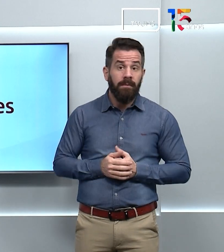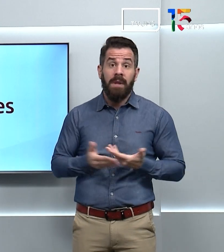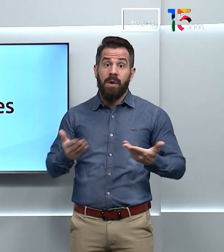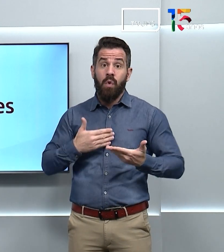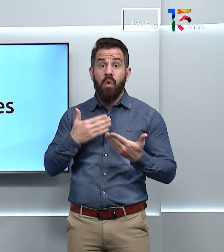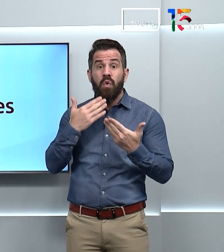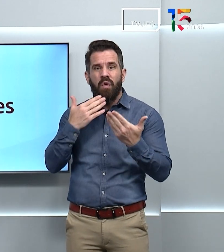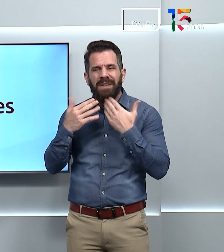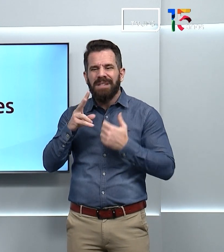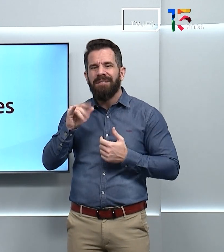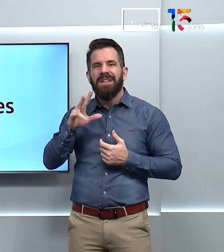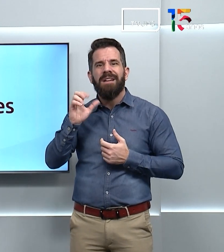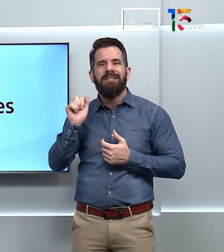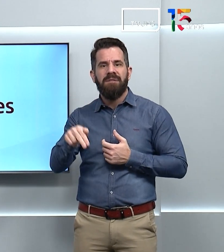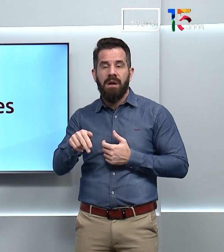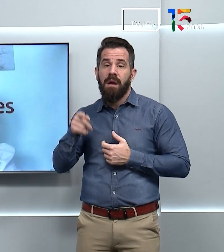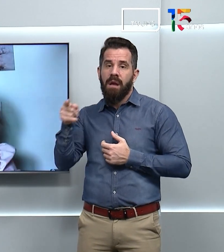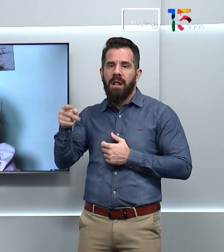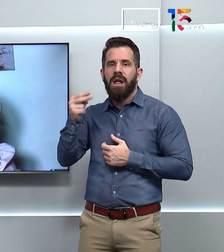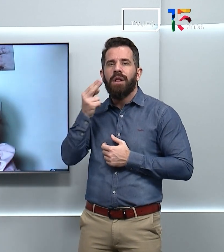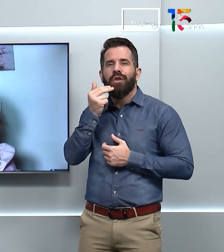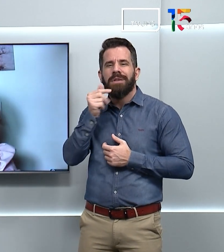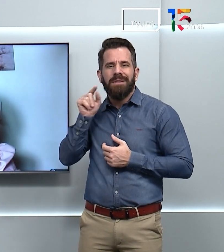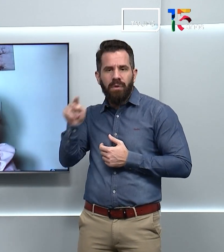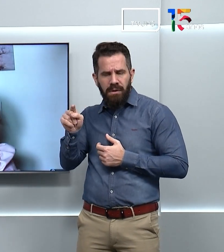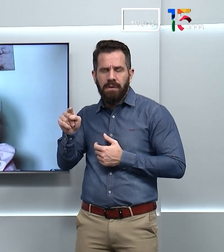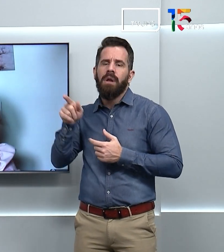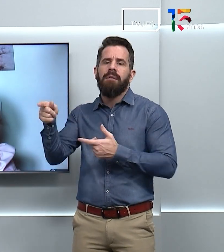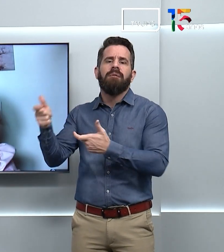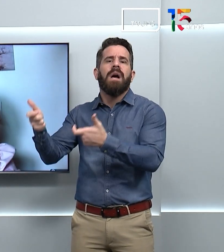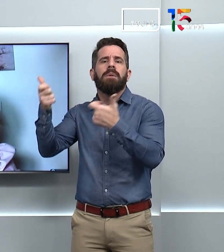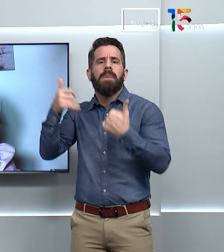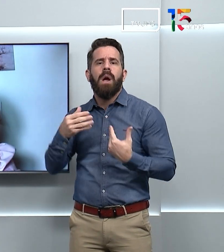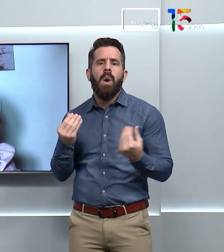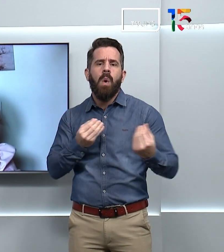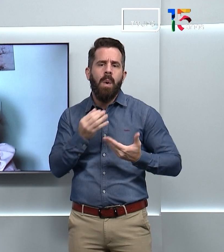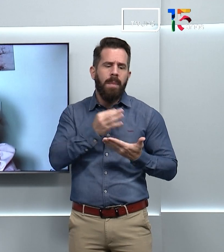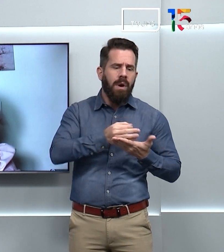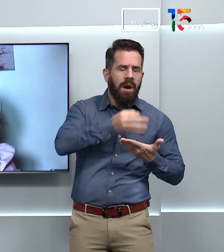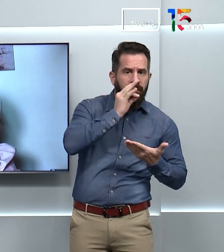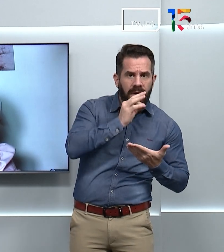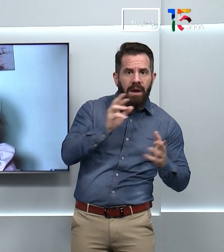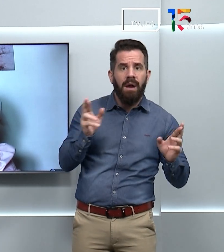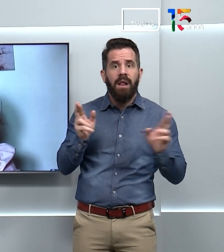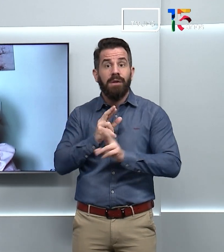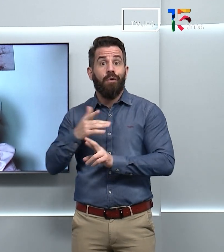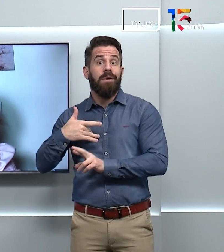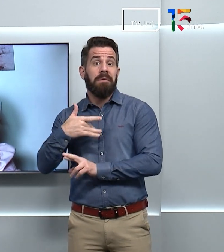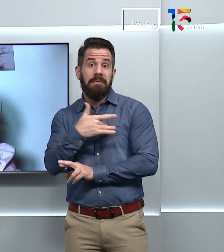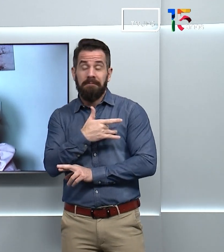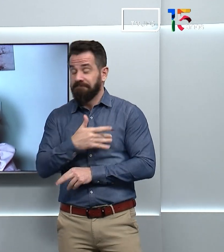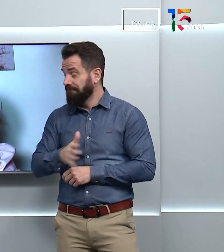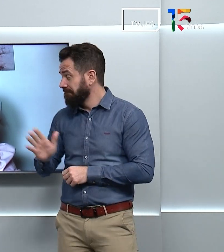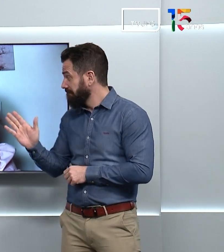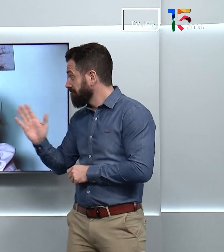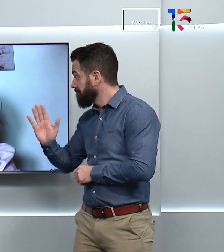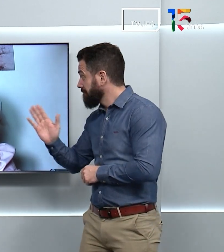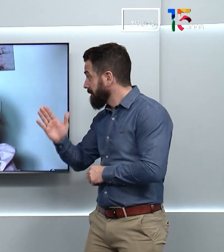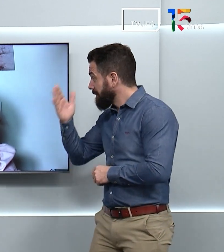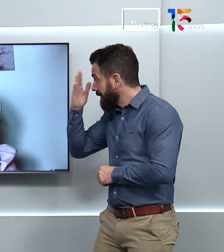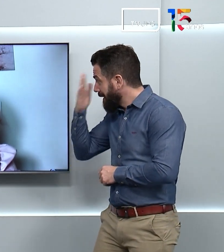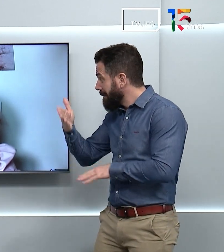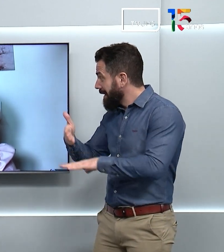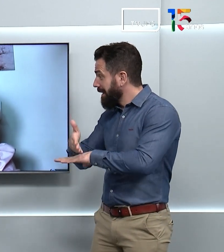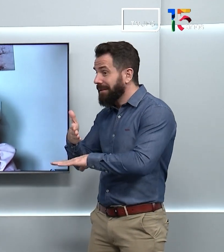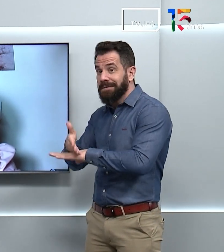com a Vivian Dutra, que é nutricionista, e vai falar um pouquinho para a gente da relação entre o café e a nossa saúde. Olá, Vivian, muito obrigada pela sua